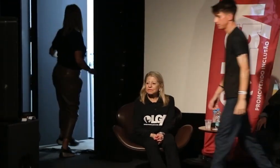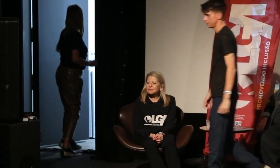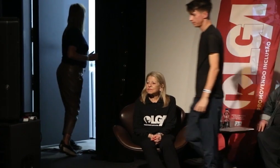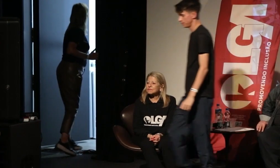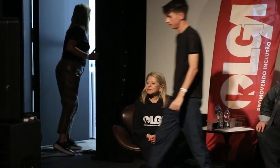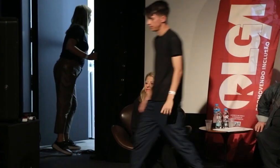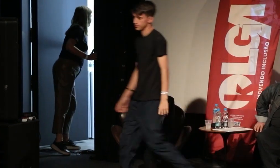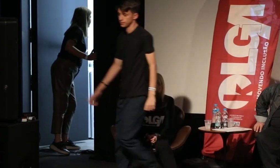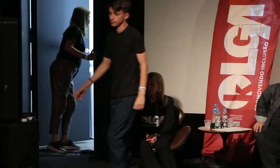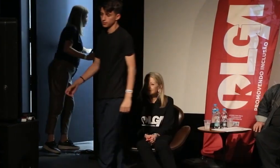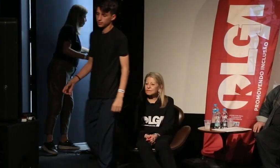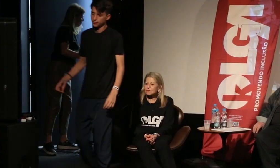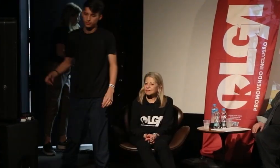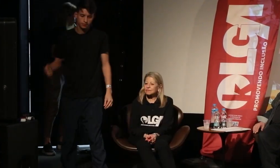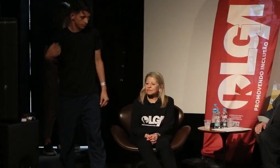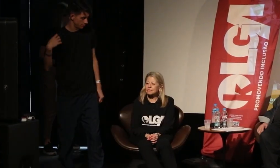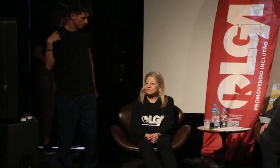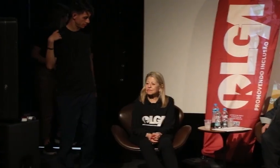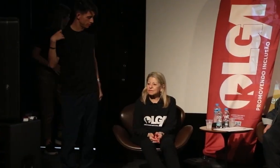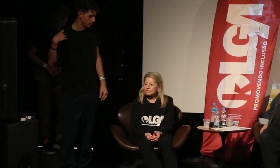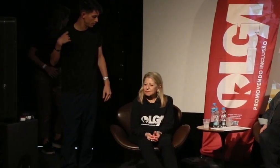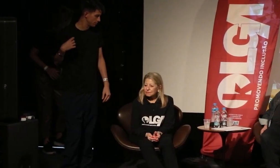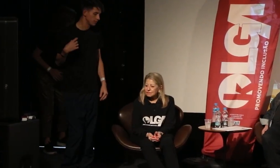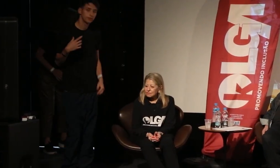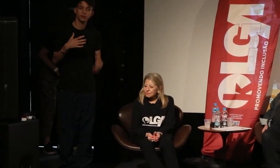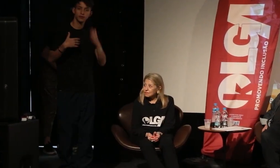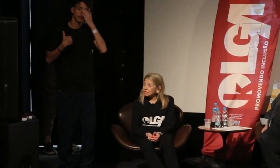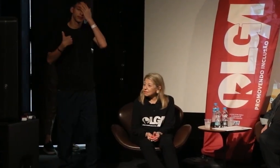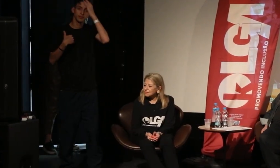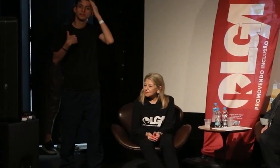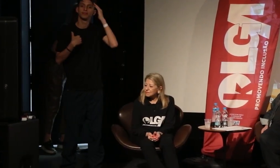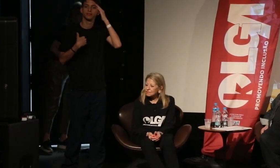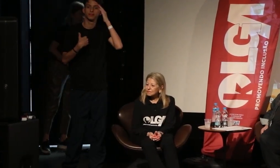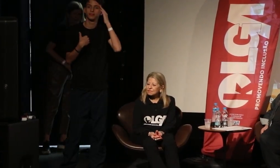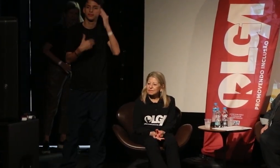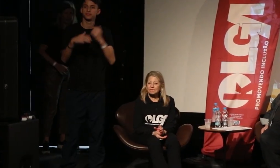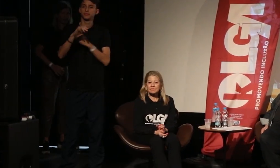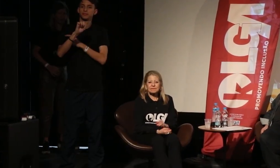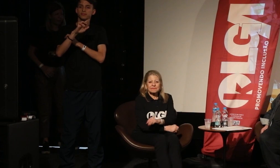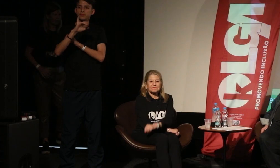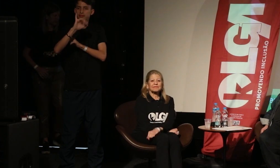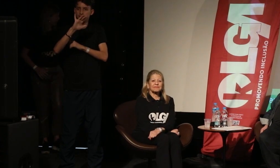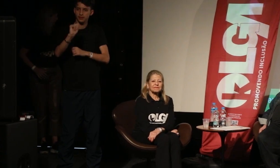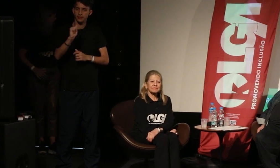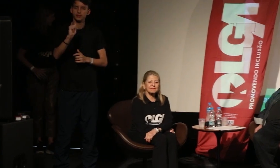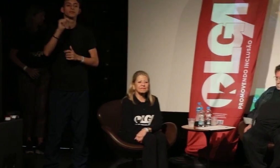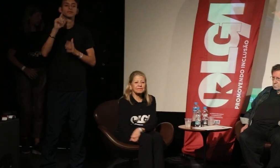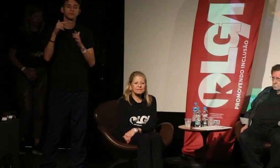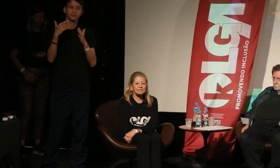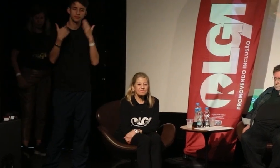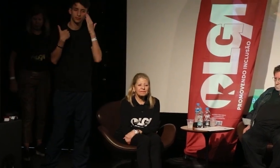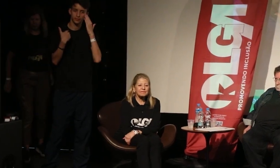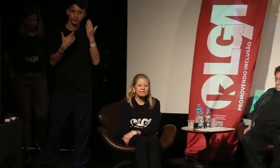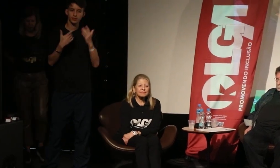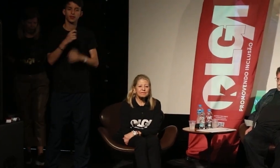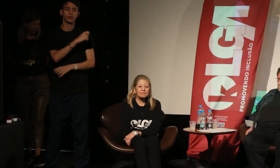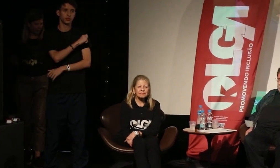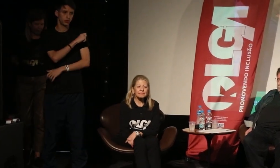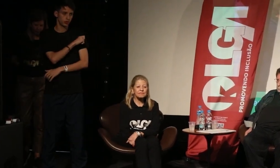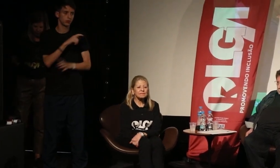pela iniciativa de vocês. Eu sou irmão da Márcia, ela é conhecida como Marcinha. Ela é aluna